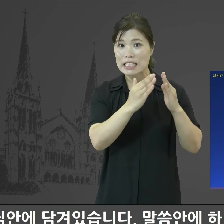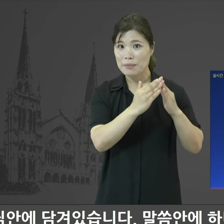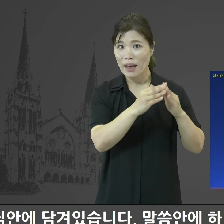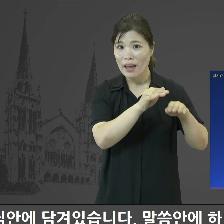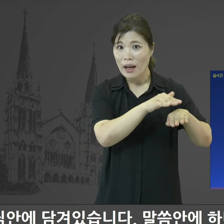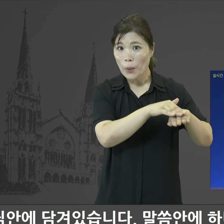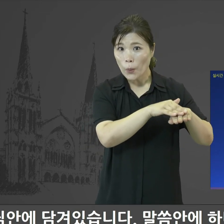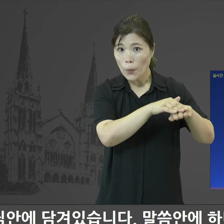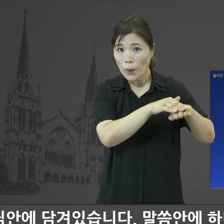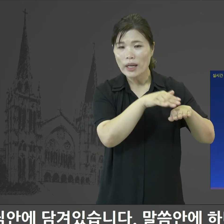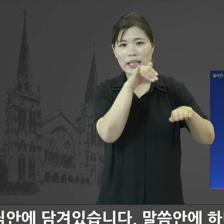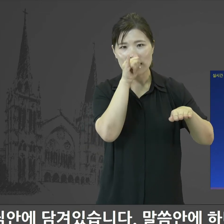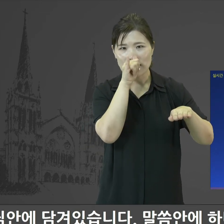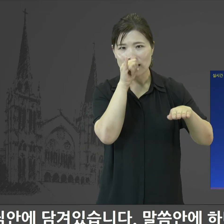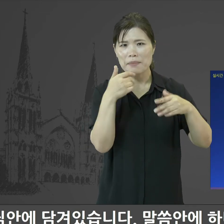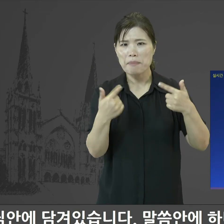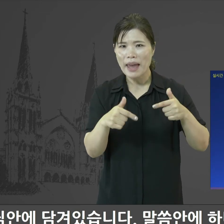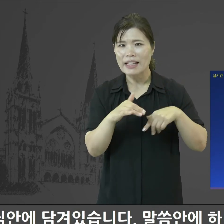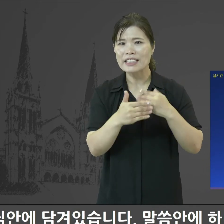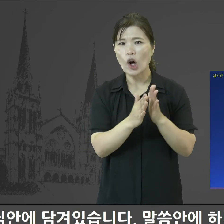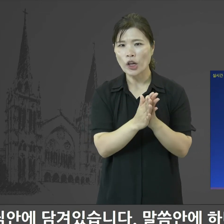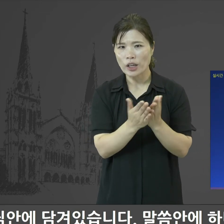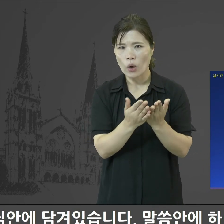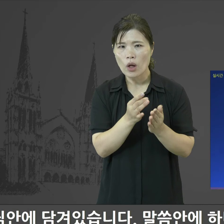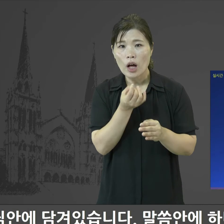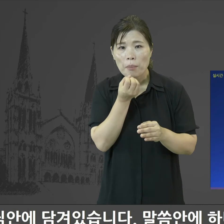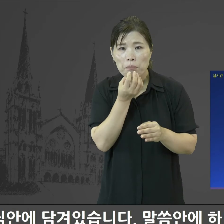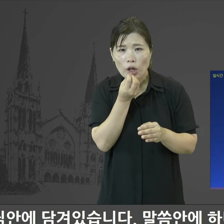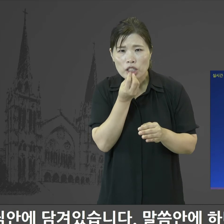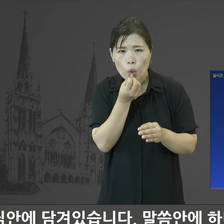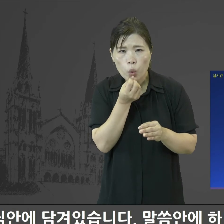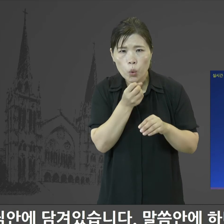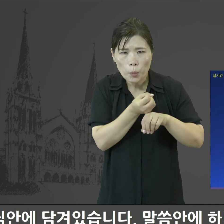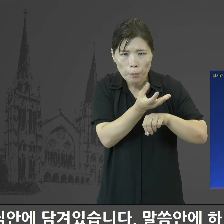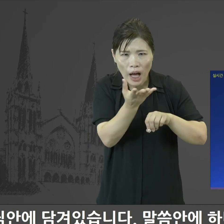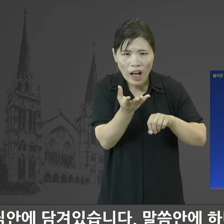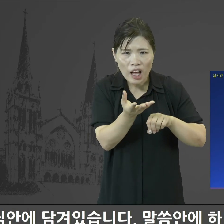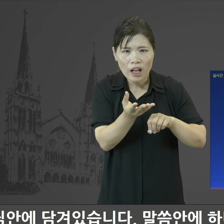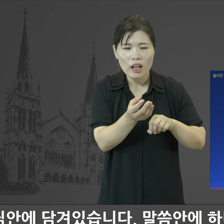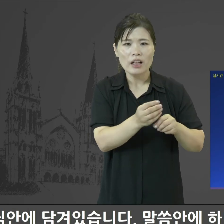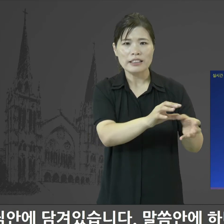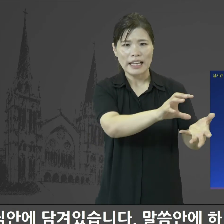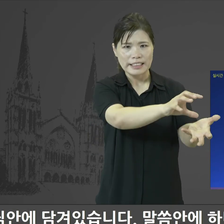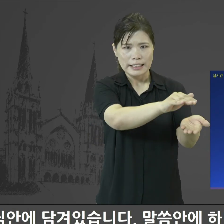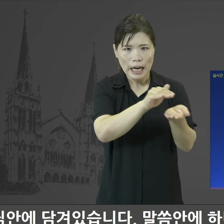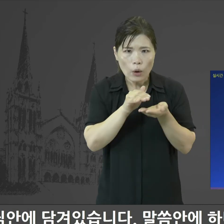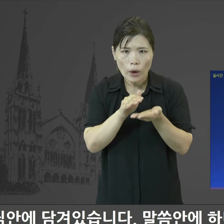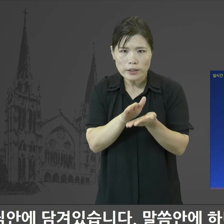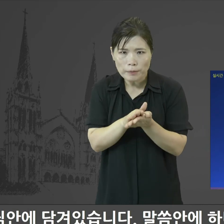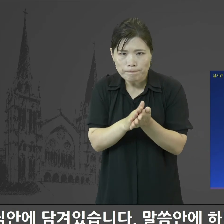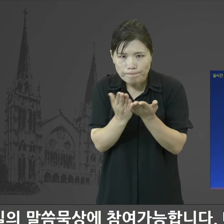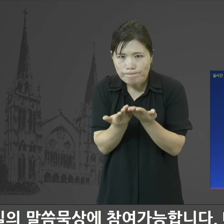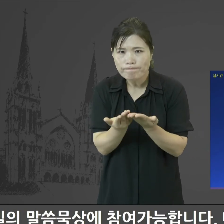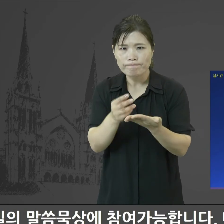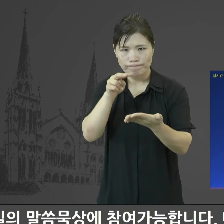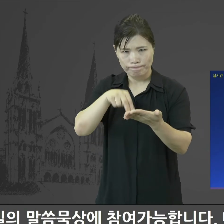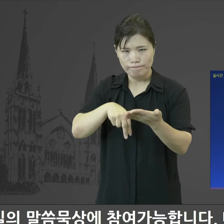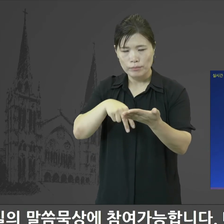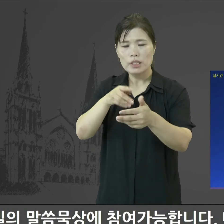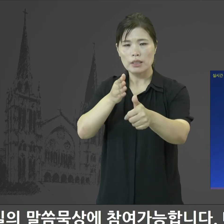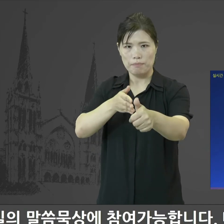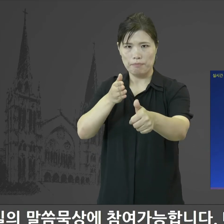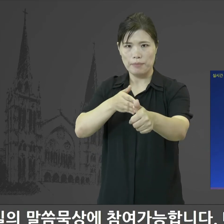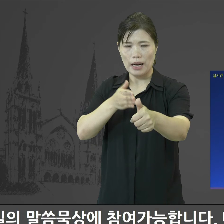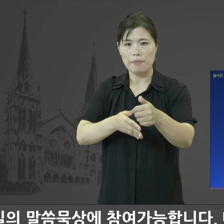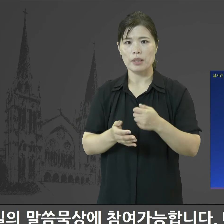먼지가 쌓여있는 매일 성경을 털어내시고 하나님의 말씀 앞으로 들어오시기 바랍니다. 말씀을 배울 수 있는 여러 가지